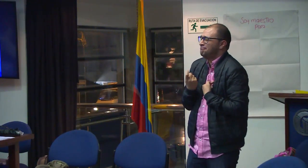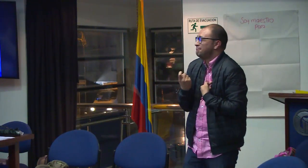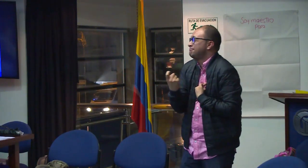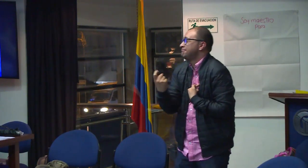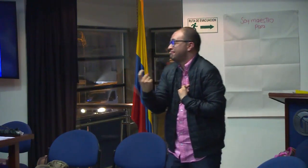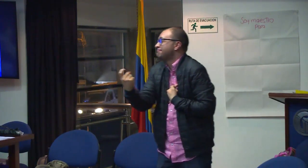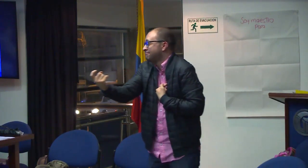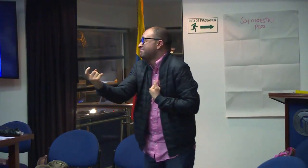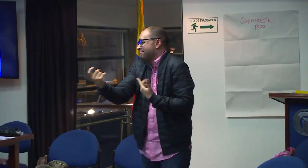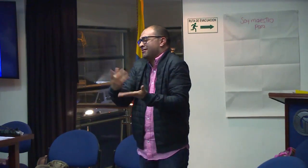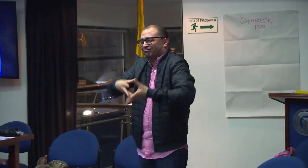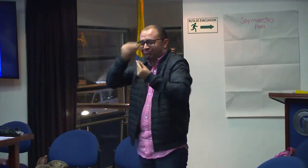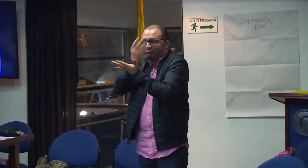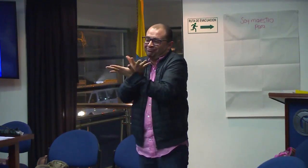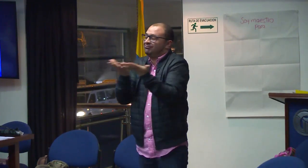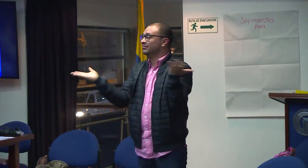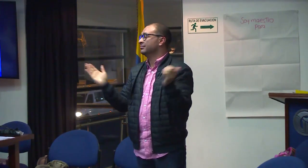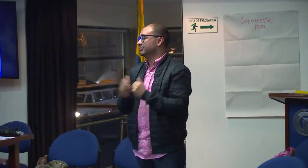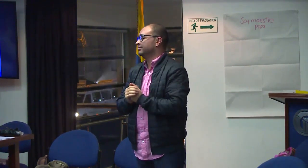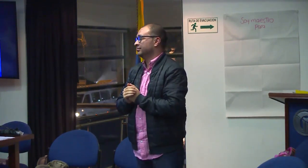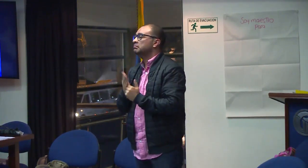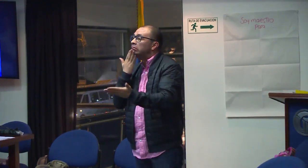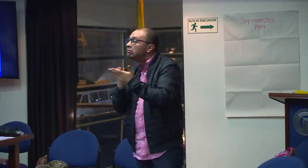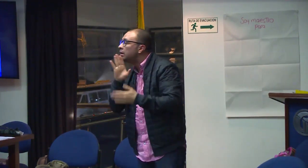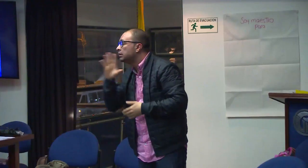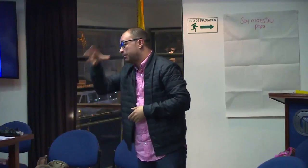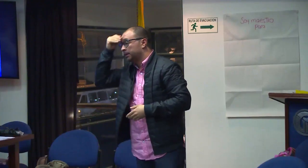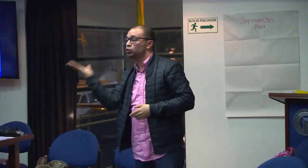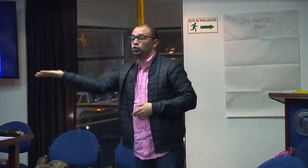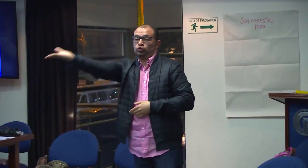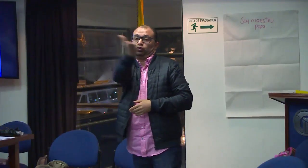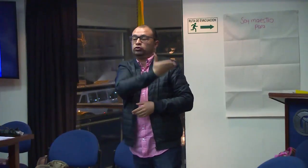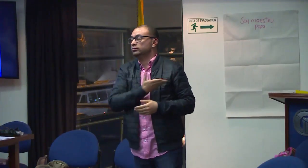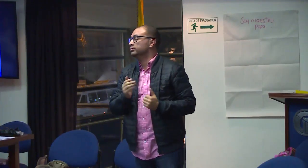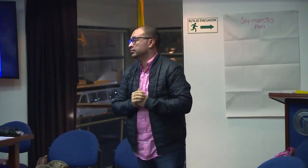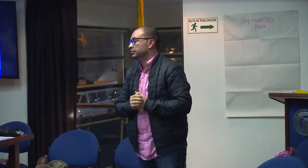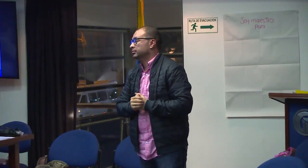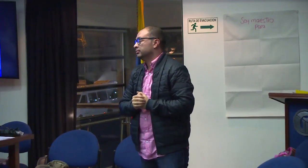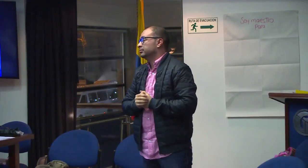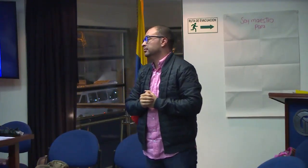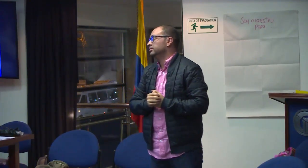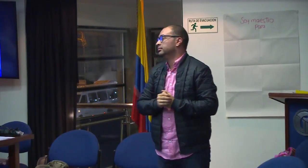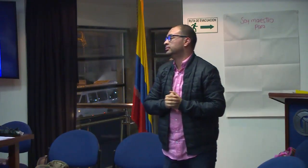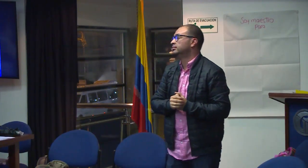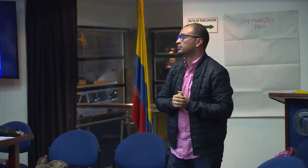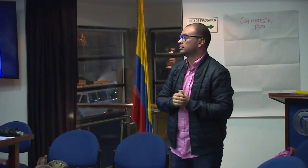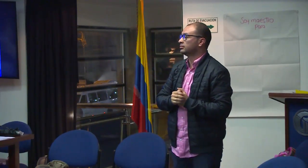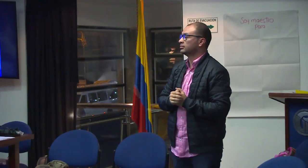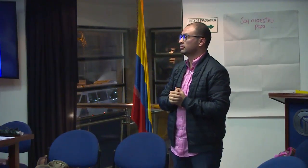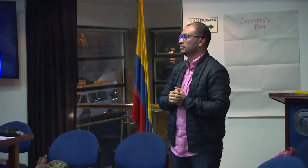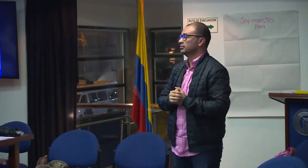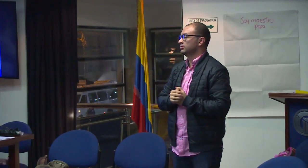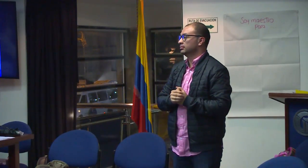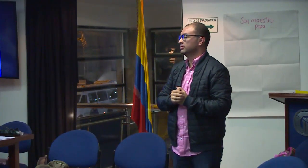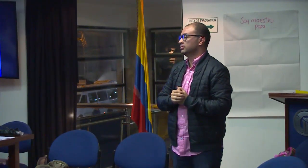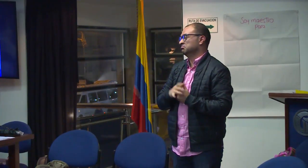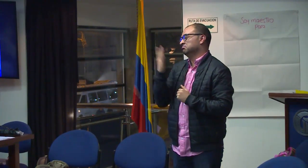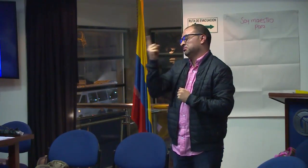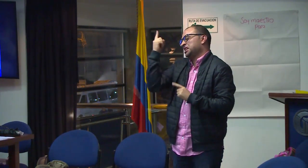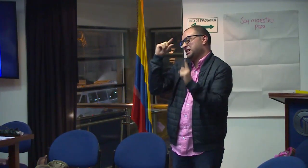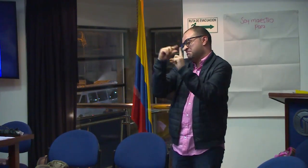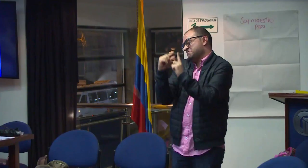que yo estoy buscando y persiguiendo a través de mi formación. Y eso lo logro en la interacción con todos